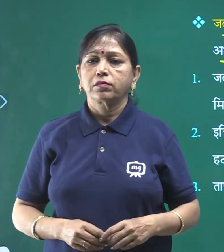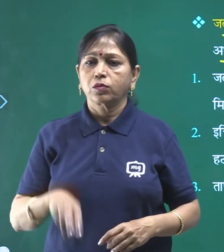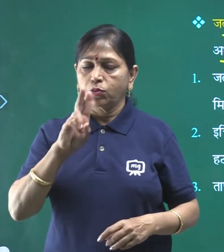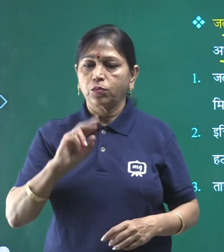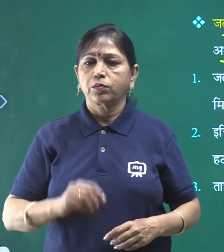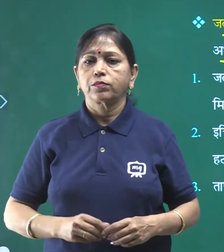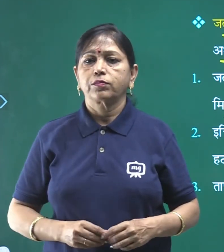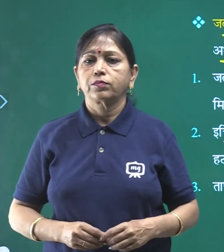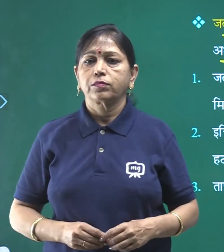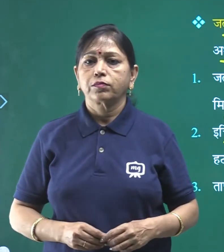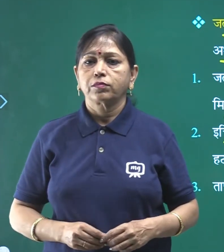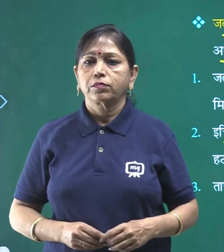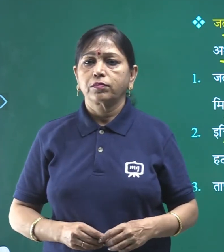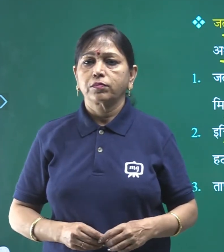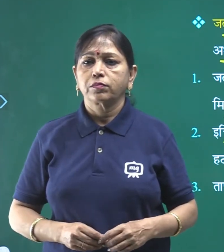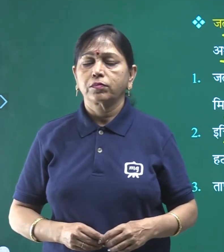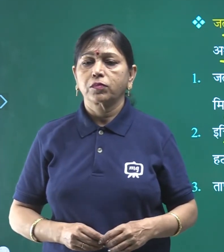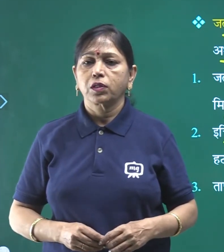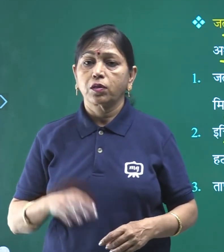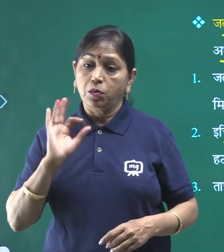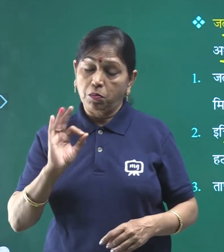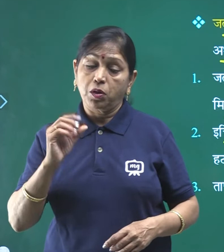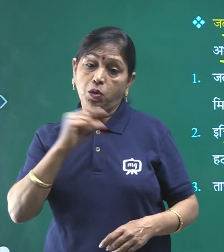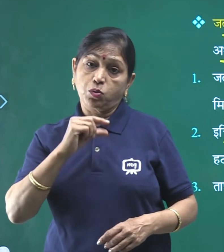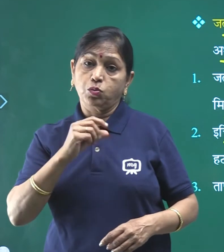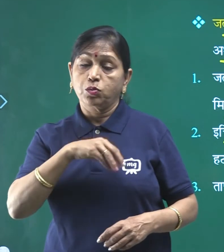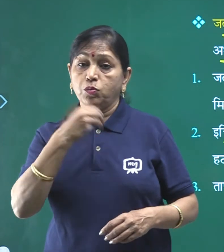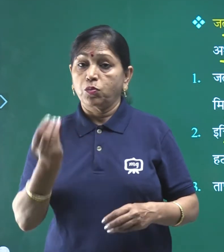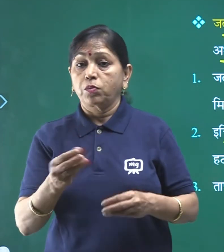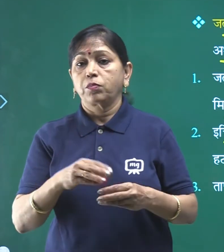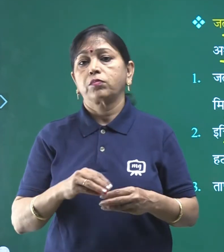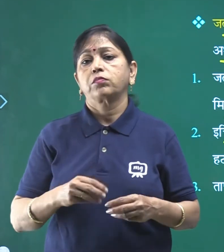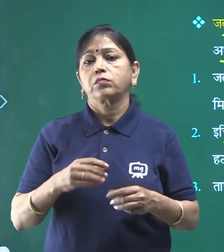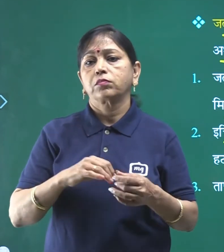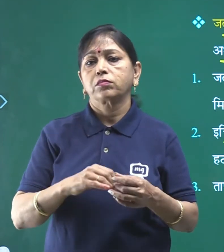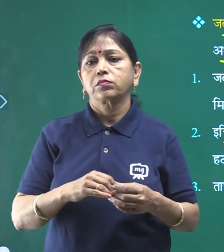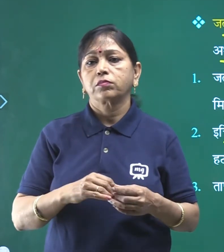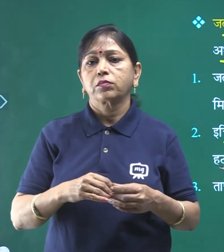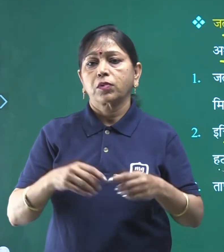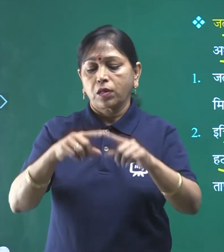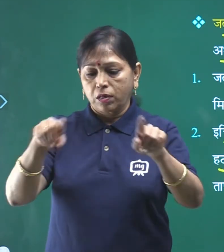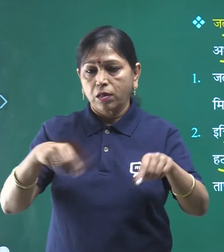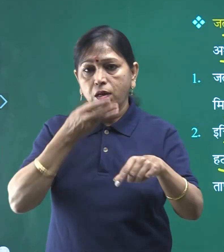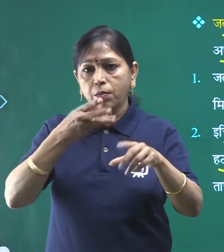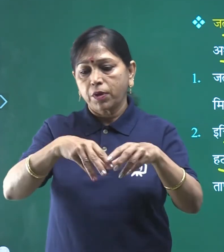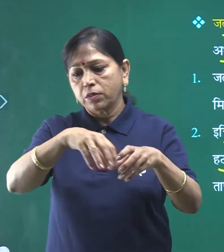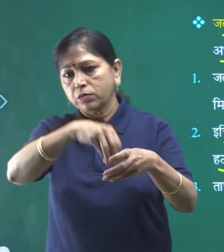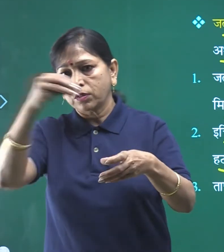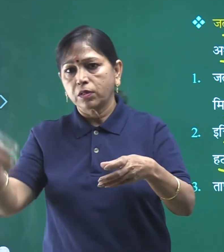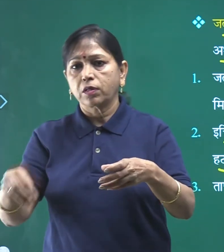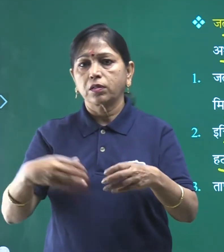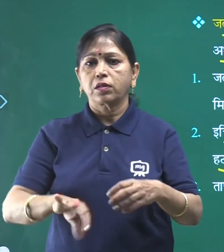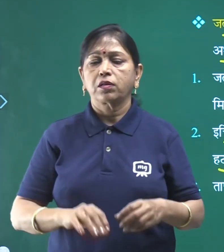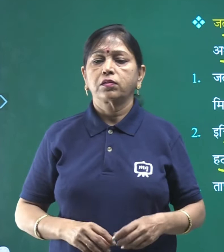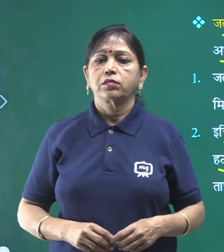12 स्थित पदार्थों को जला से हटाना है